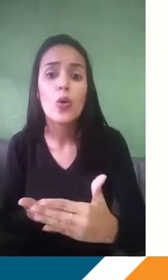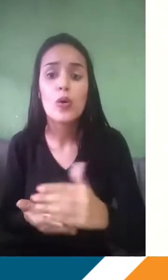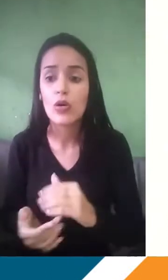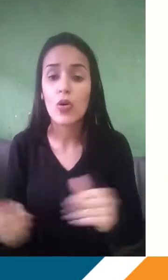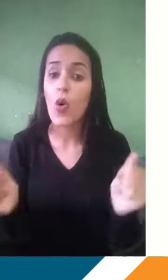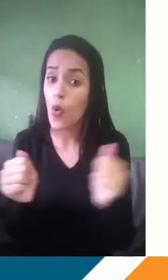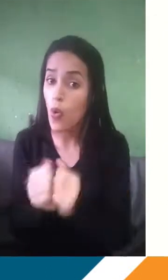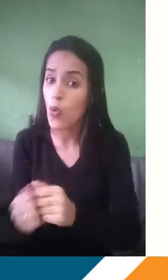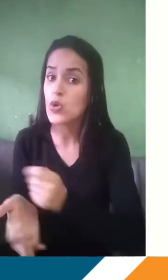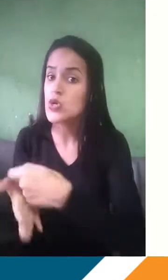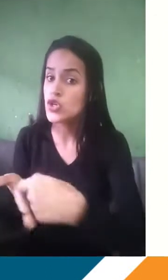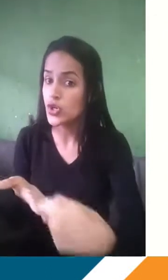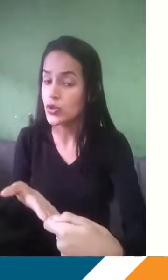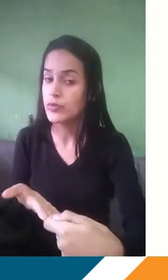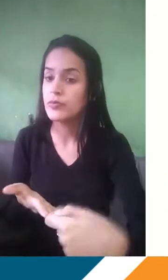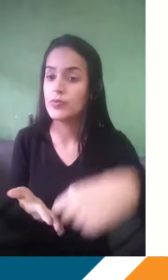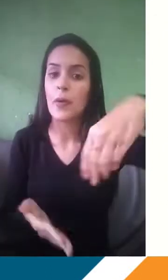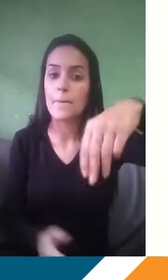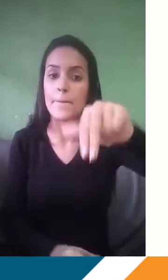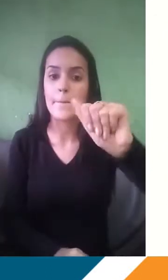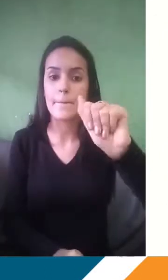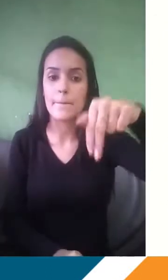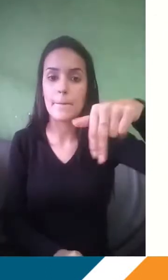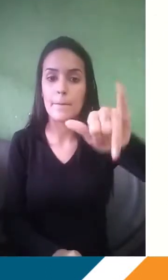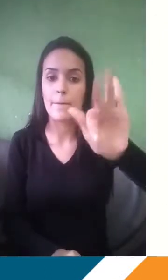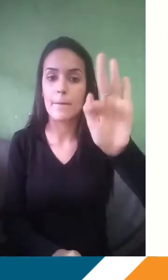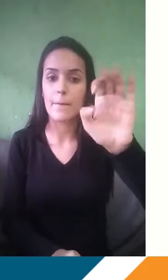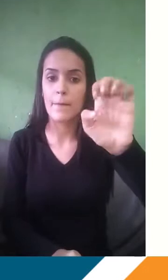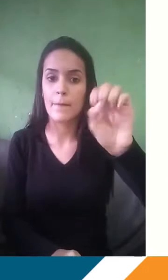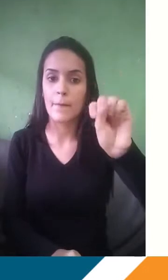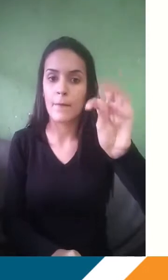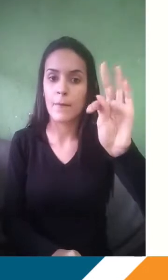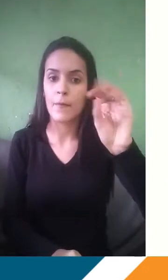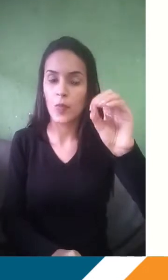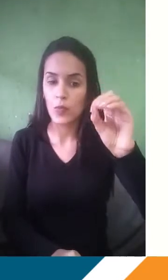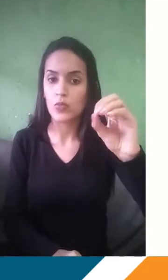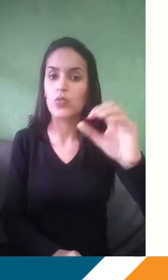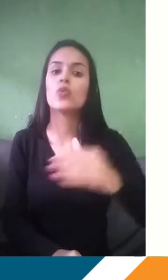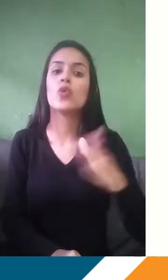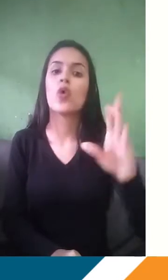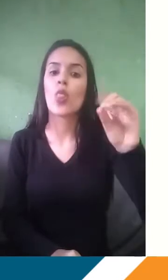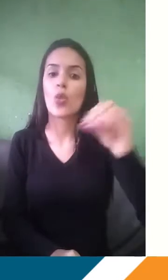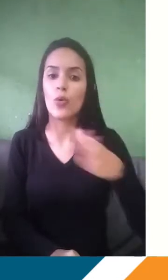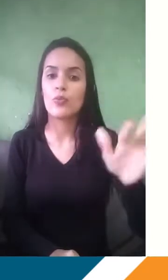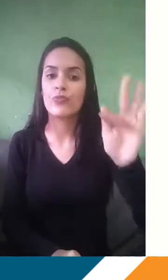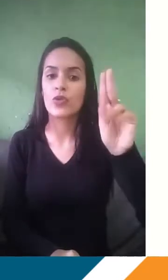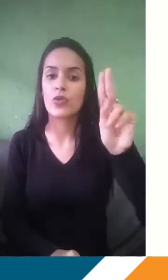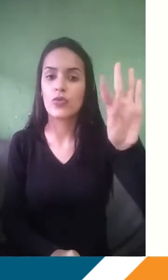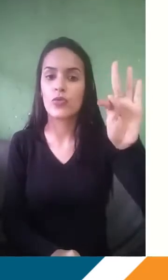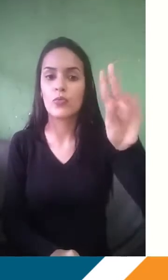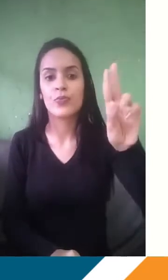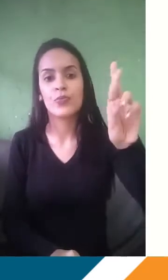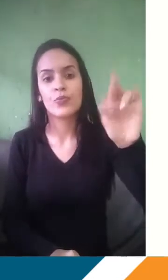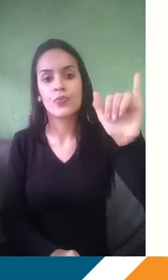a publicação do Manifesto do Futurismo pelo escritor italiano Filippo Marinetti. E suas características